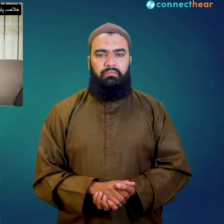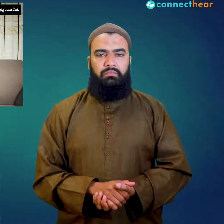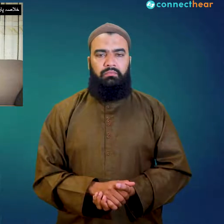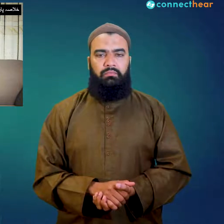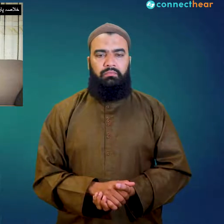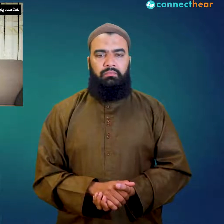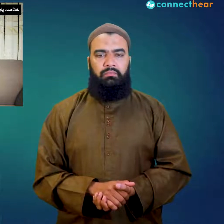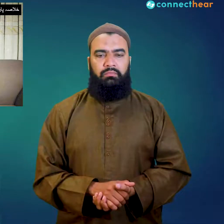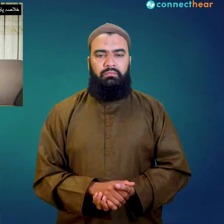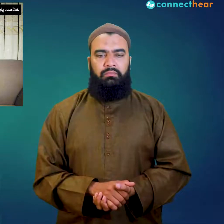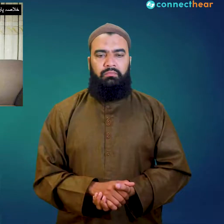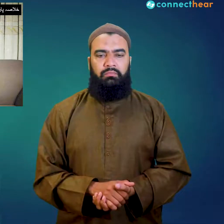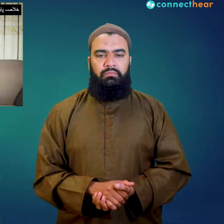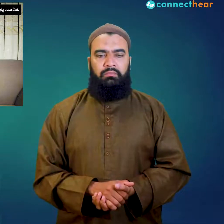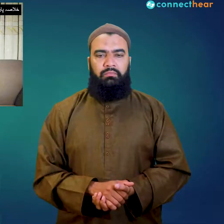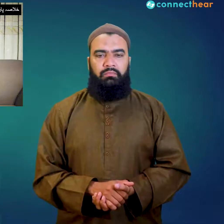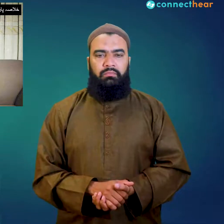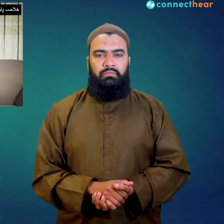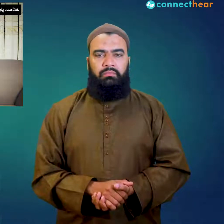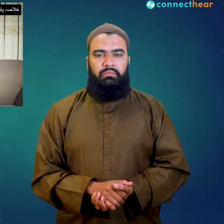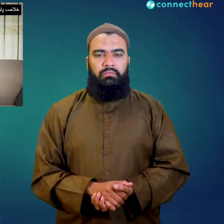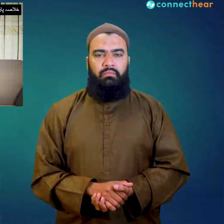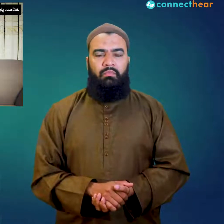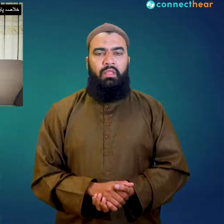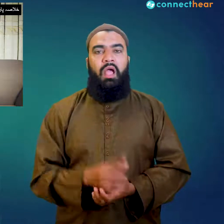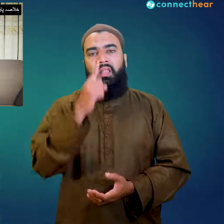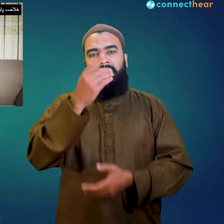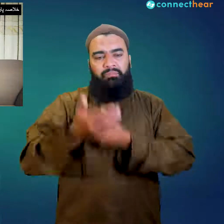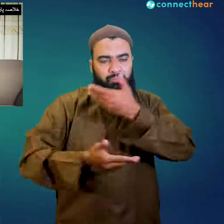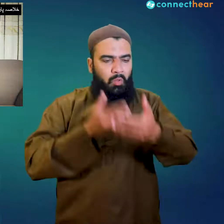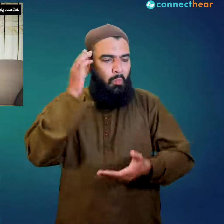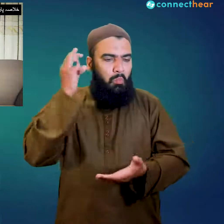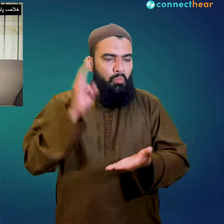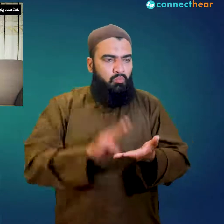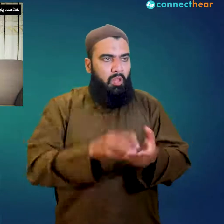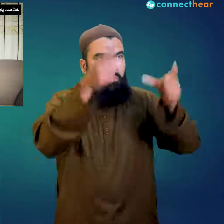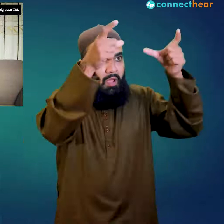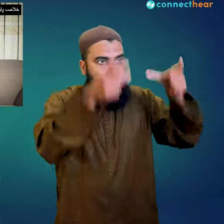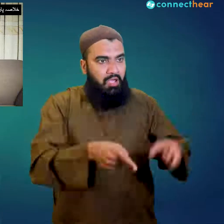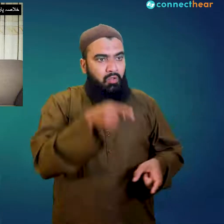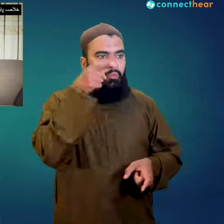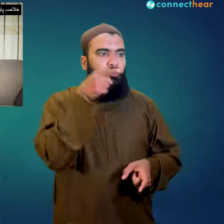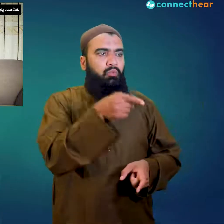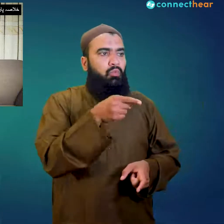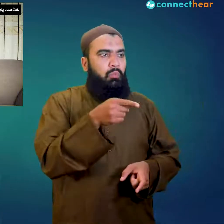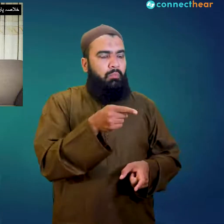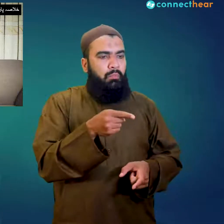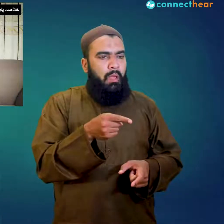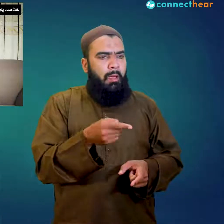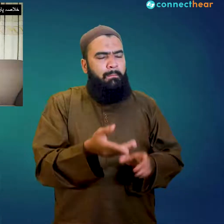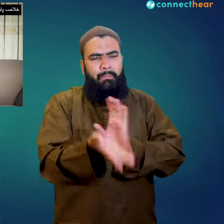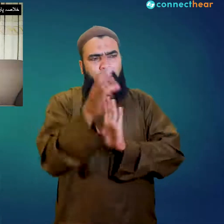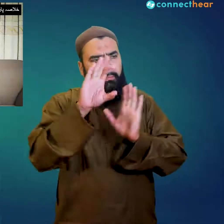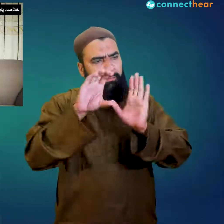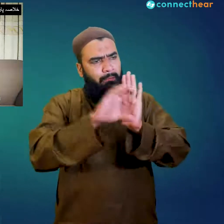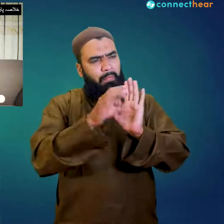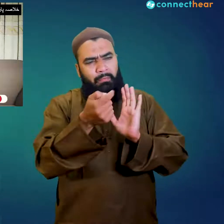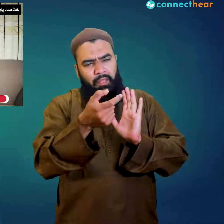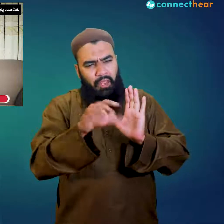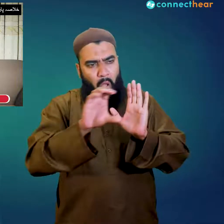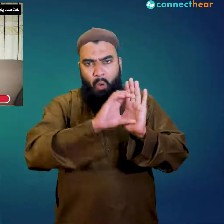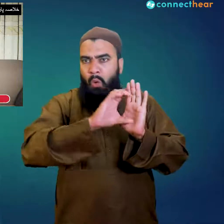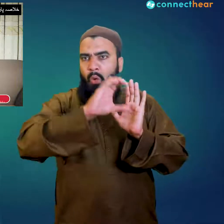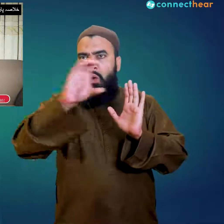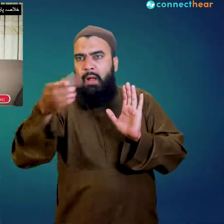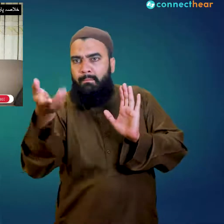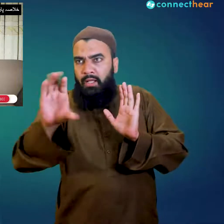الربا اضعافا مضاعفا، اہل ایمان کو فرمایا گیا کہ وہ سود در سود نہ کھائیں،